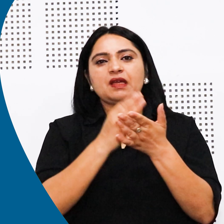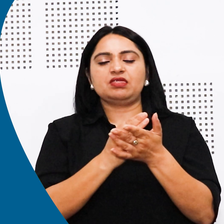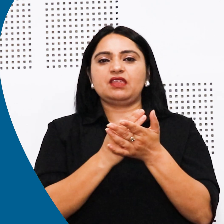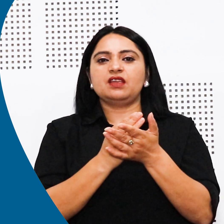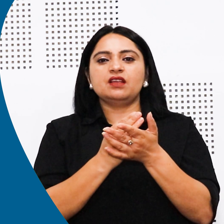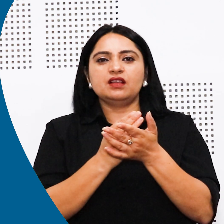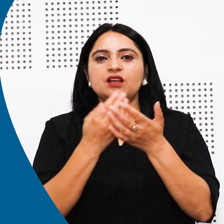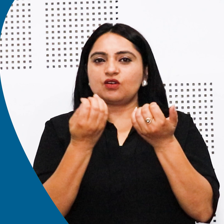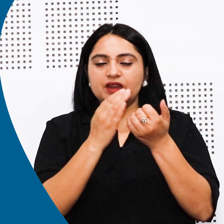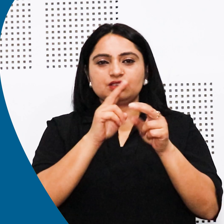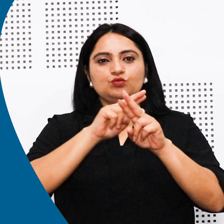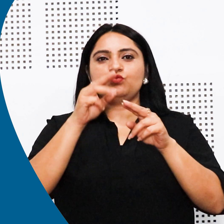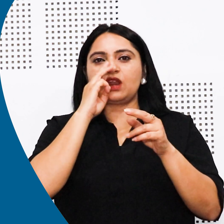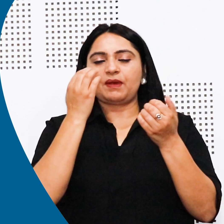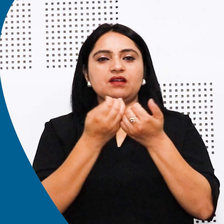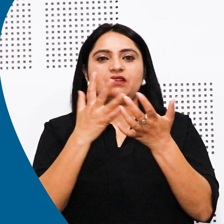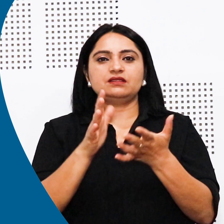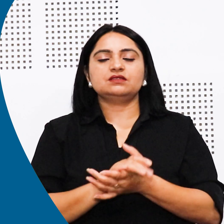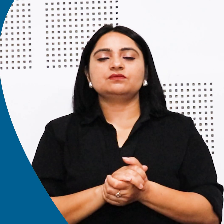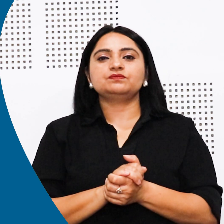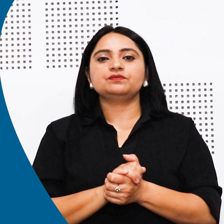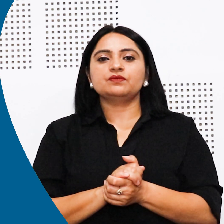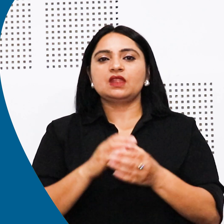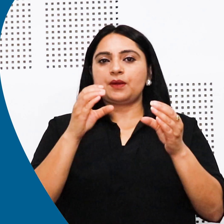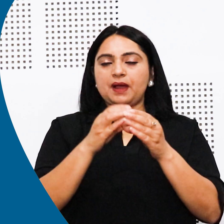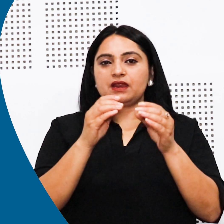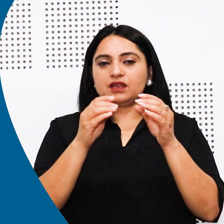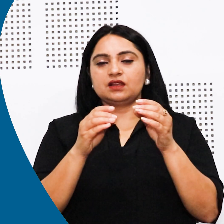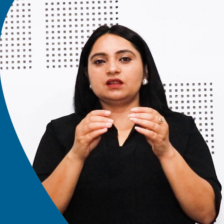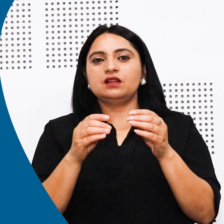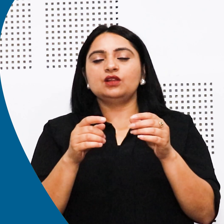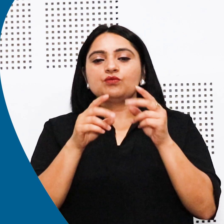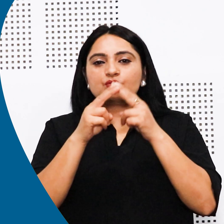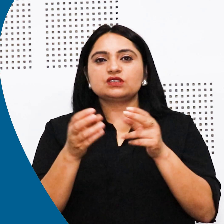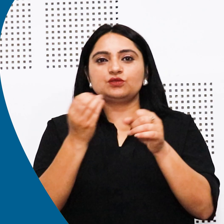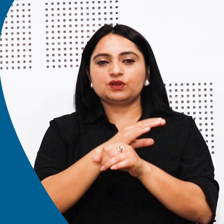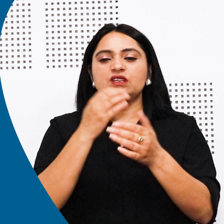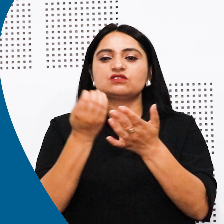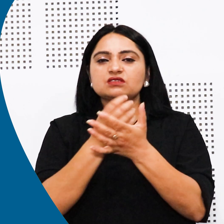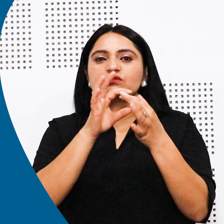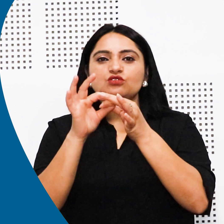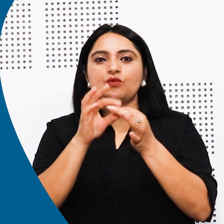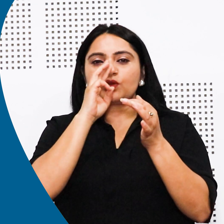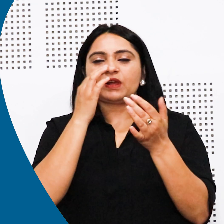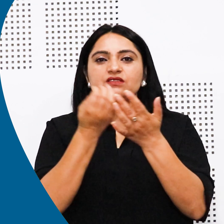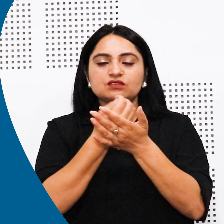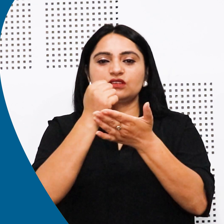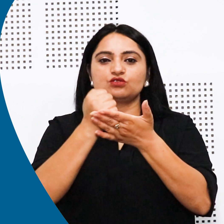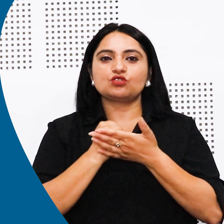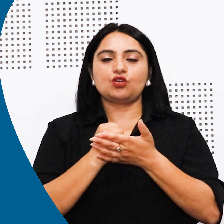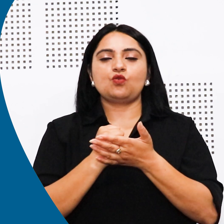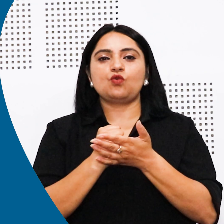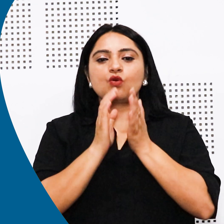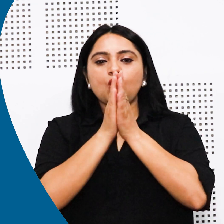छैन। विपद व्यवस्थापन शाखा प्रमुख निर्मला चौधरी। पालिकाको बजेट भन्दा पनि सङ्घ संस्थाकै समन्वयमा सङ्घ संस्थासँगैको सहयोगको आह्वानमा